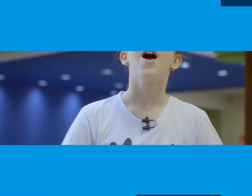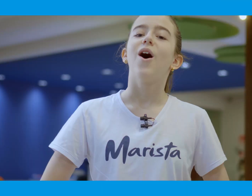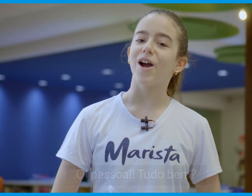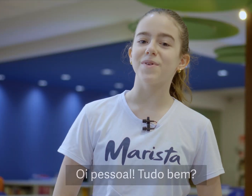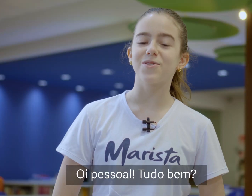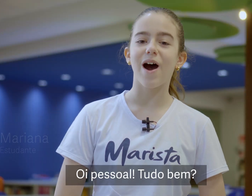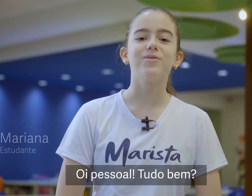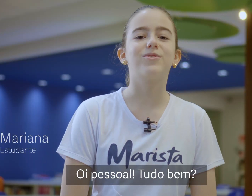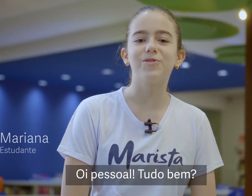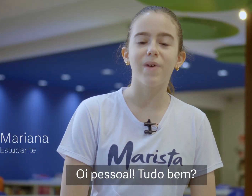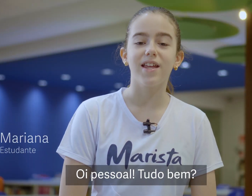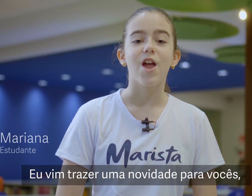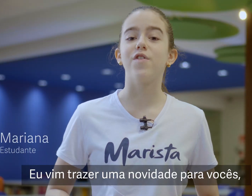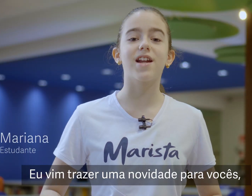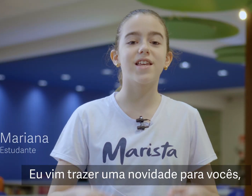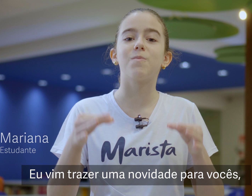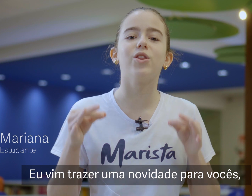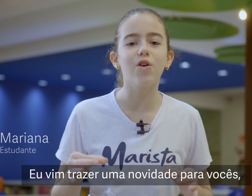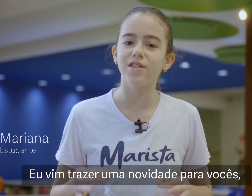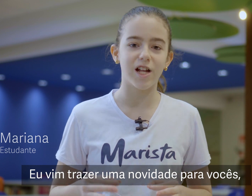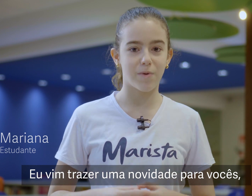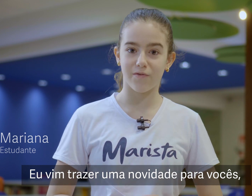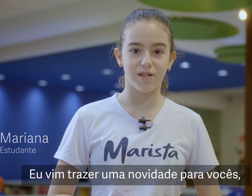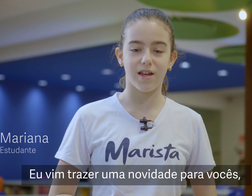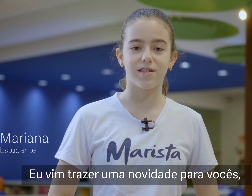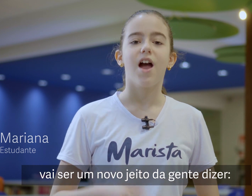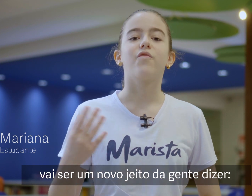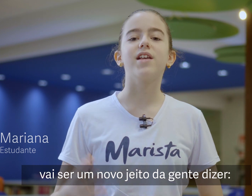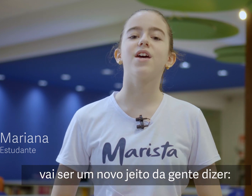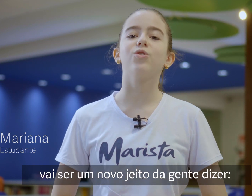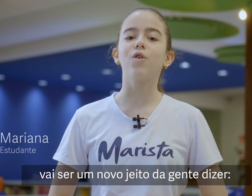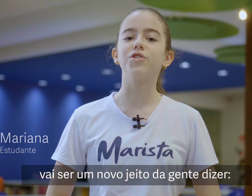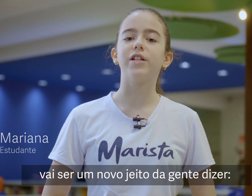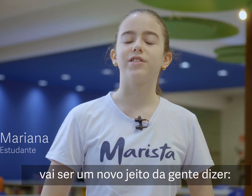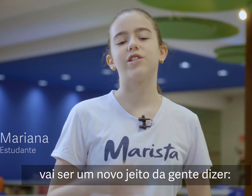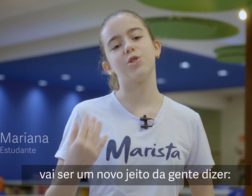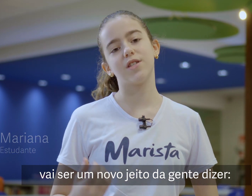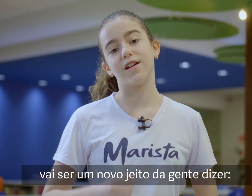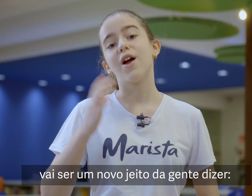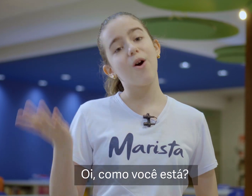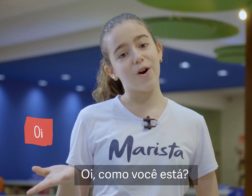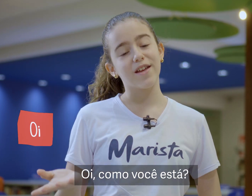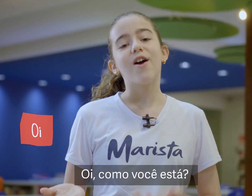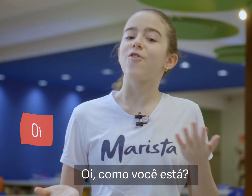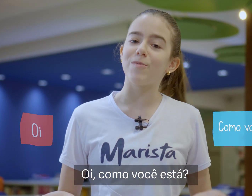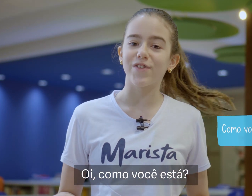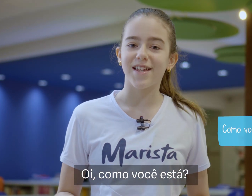Oi pessoal, tudo bem? Eu vim trazer uma novidade para vocês. Vai ser um novo jeito da gente dizer Oi, como você